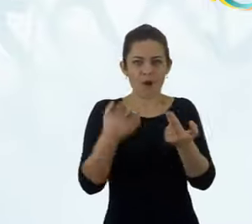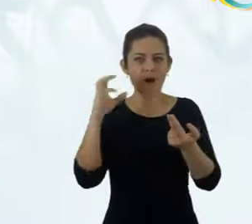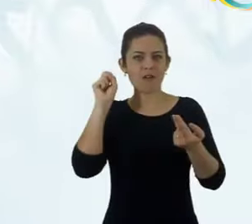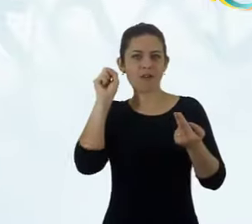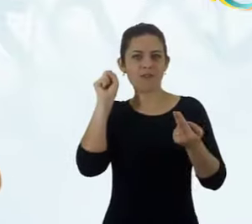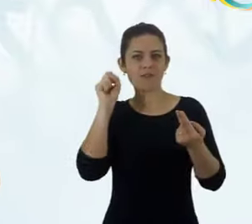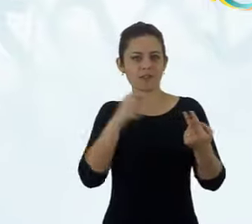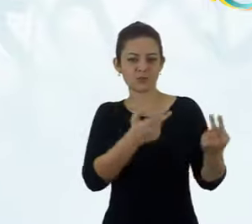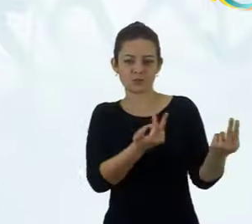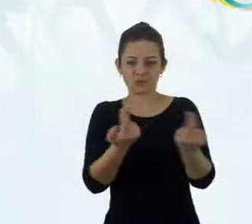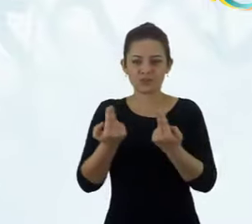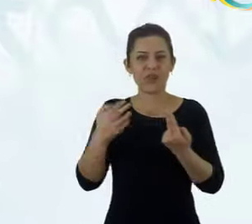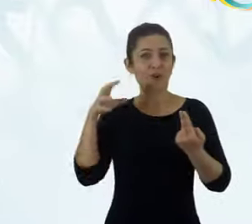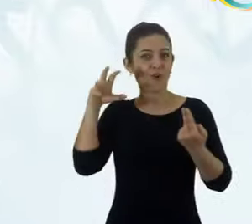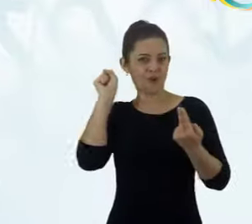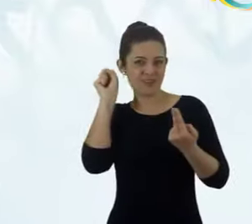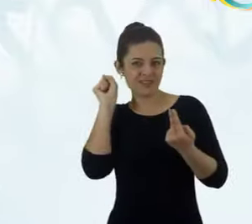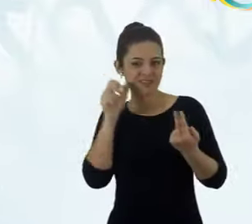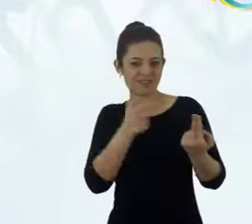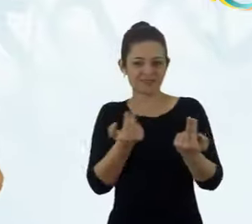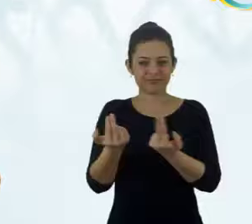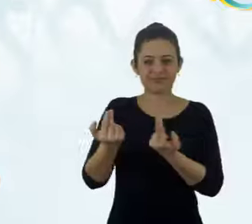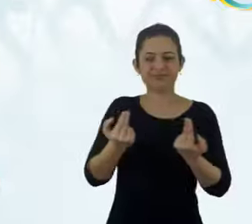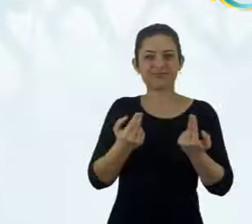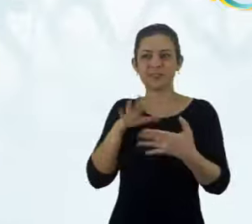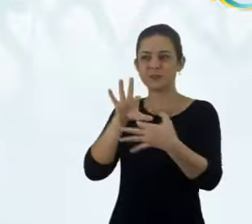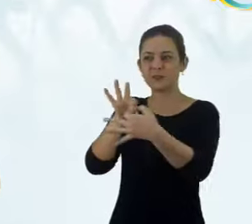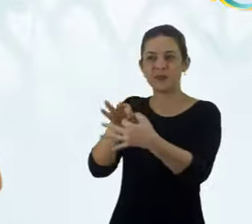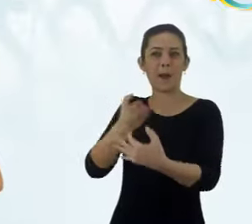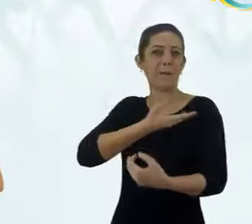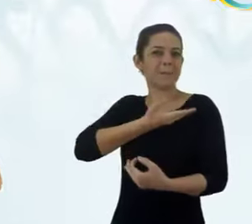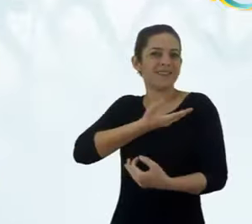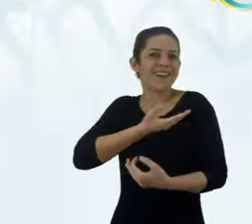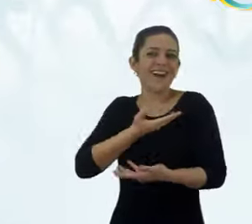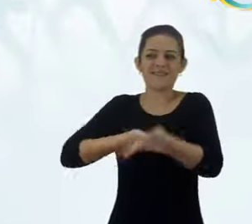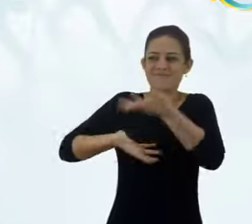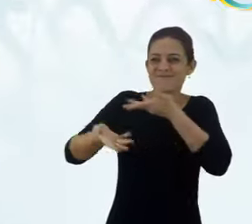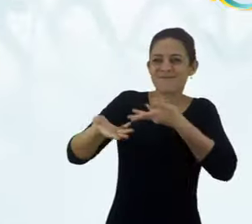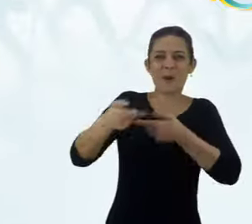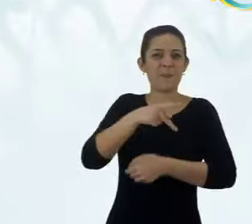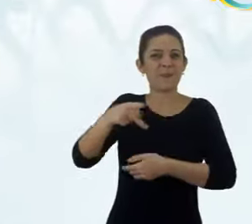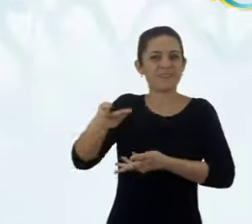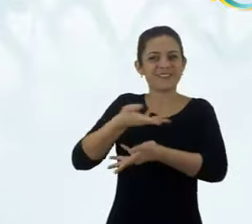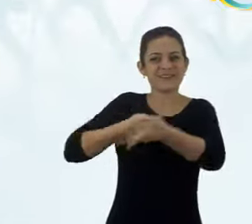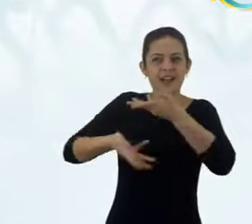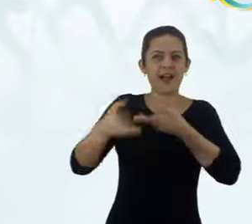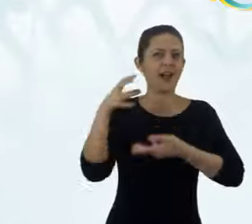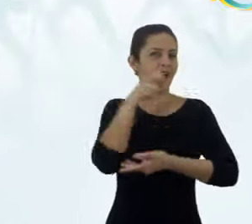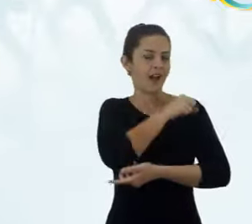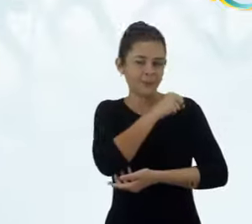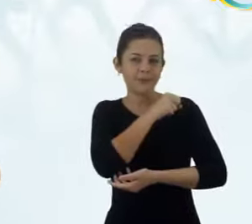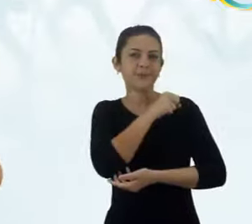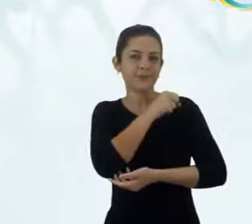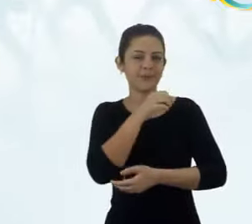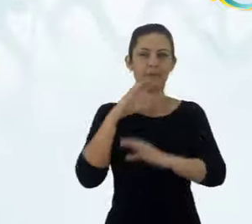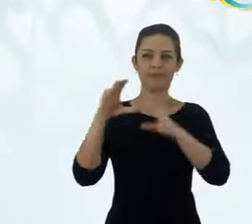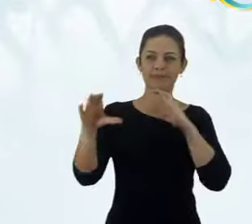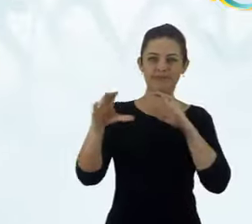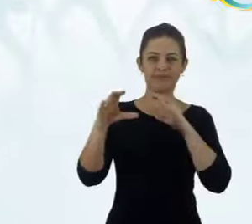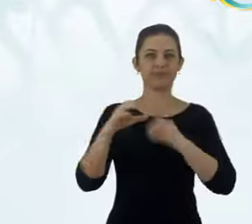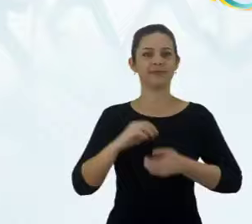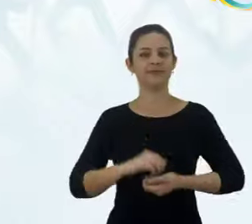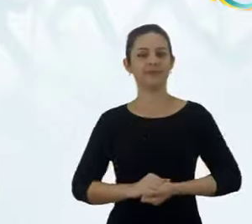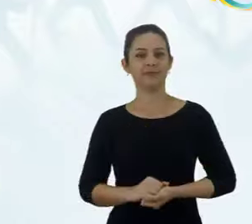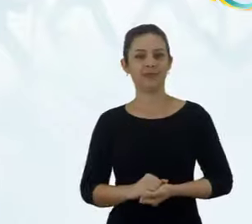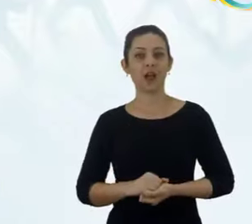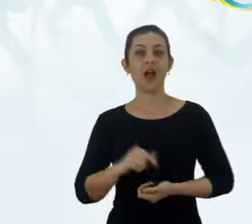têm, né? Então, os ouvintes possuem esse elo de amizade, essa troca tão assim rápida entre o professor e